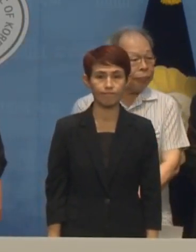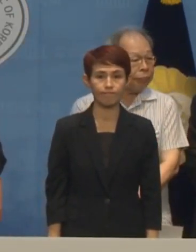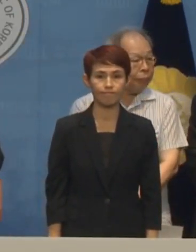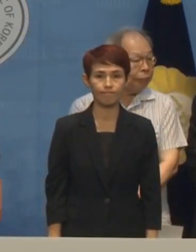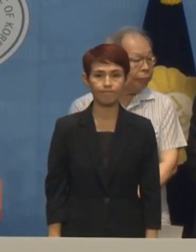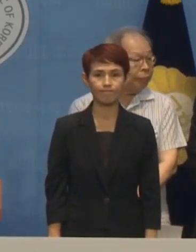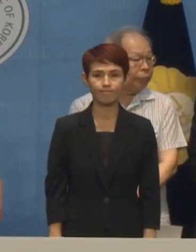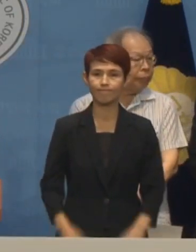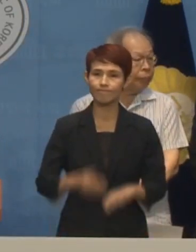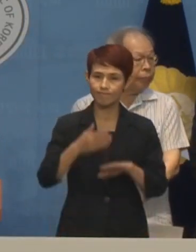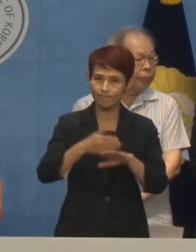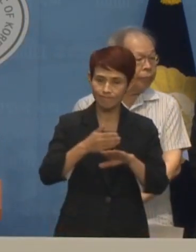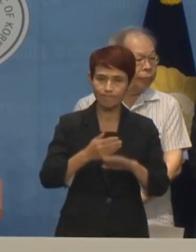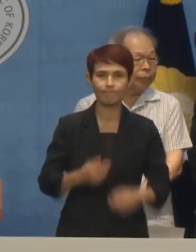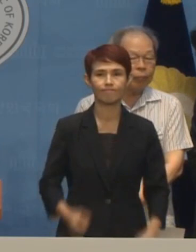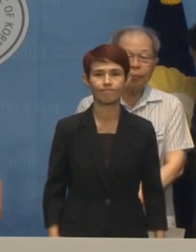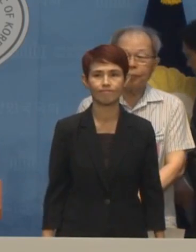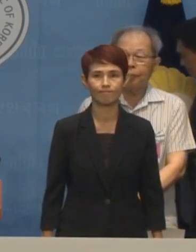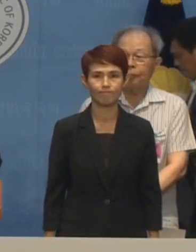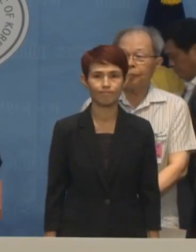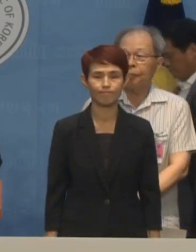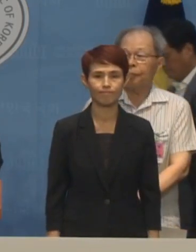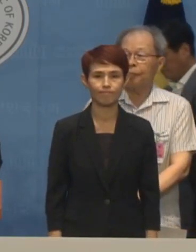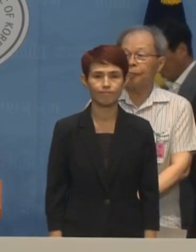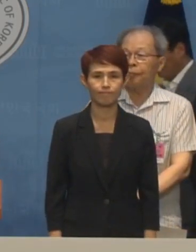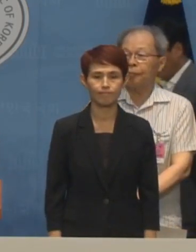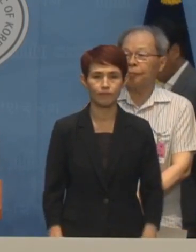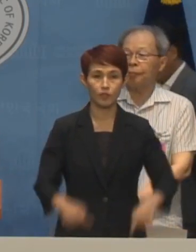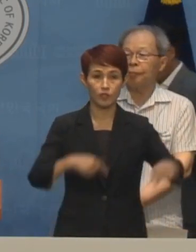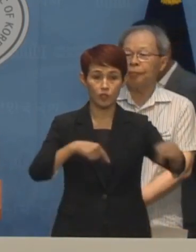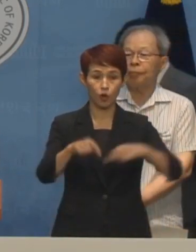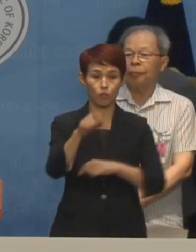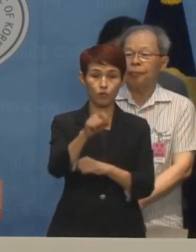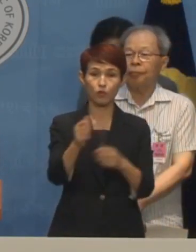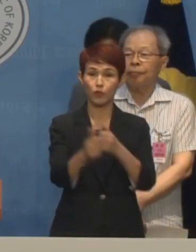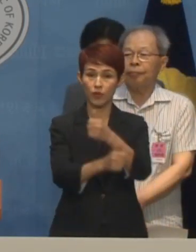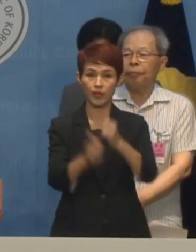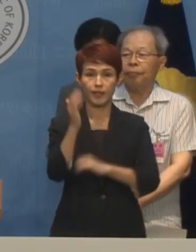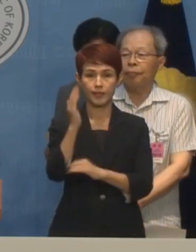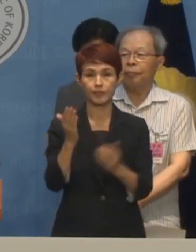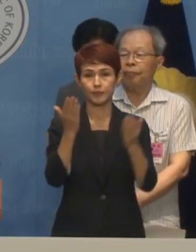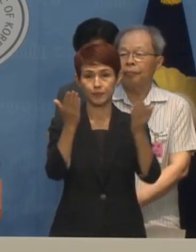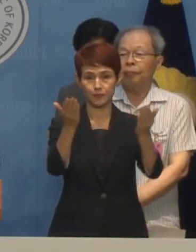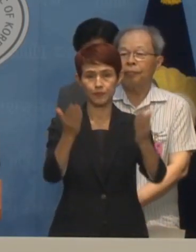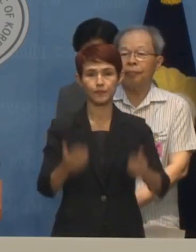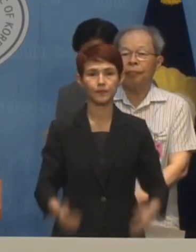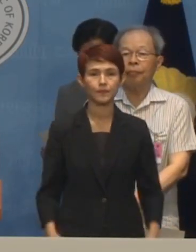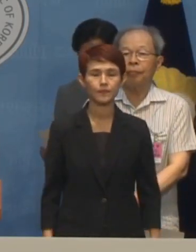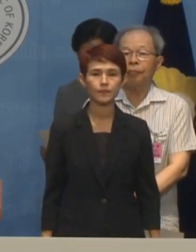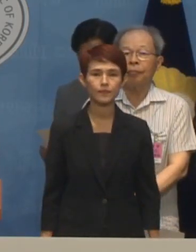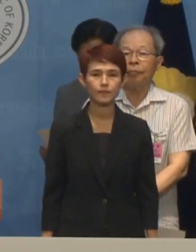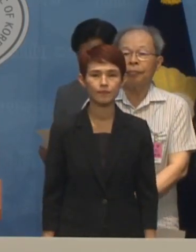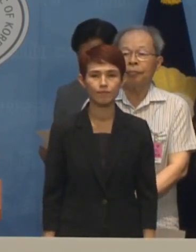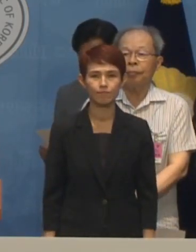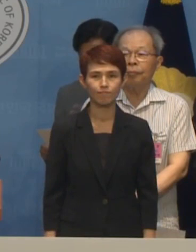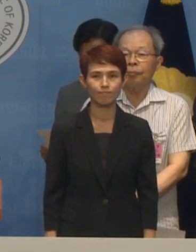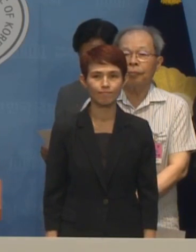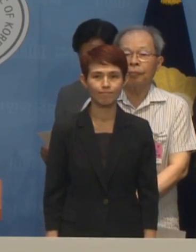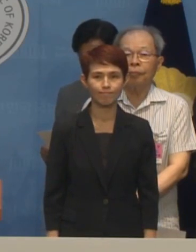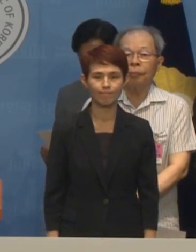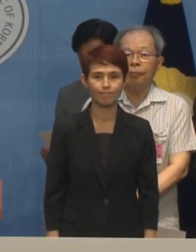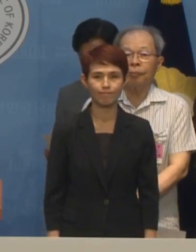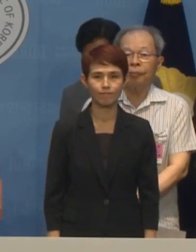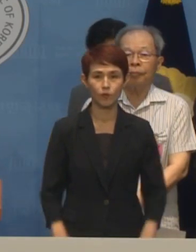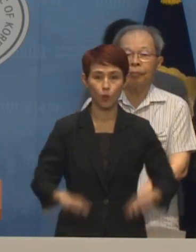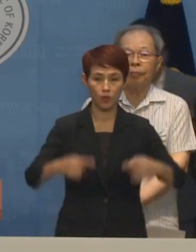이수진 의원님 감사합니다. 이제 이어서 정무위 차원의 발언이 있겠습니다. 정무위 발언을 위해서 와주신